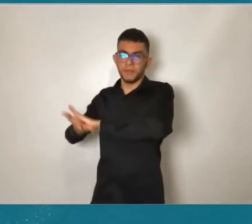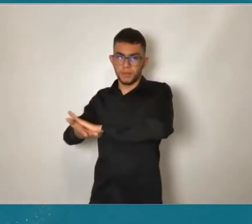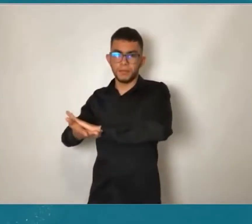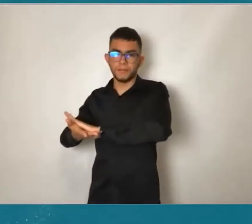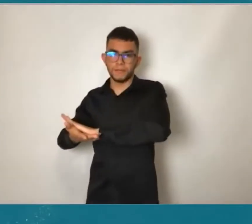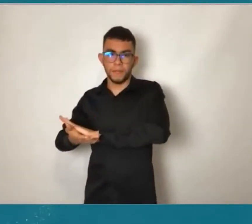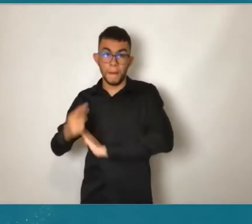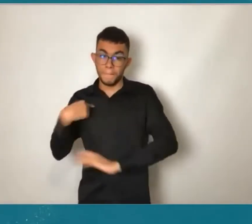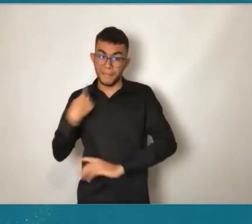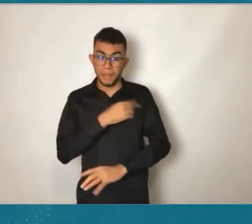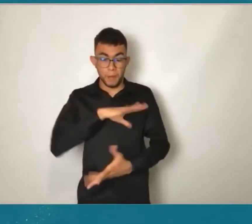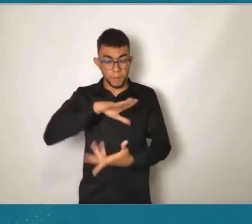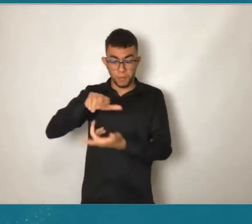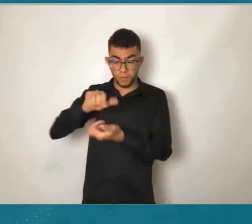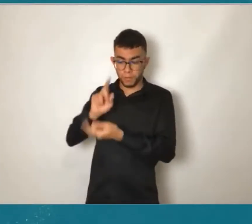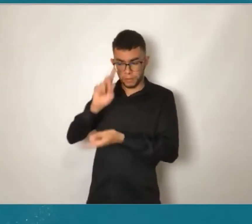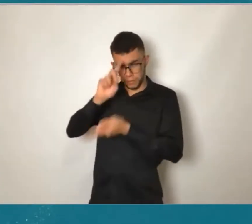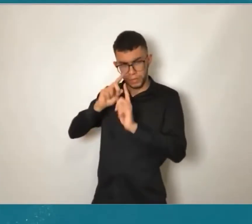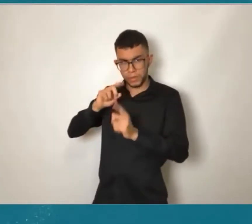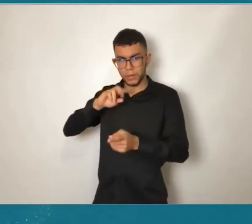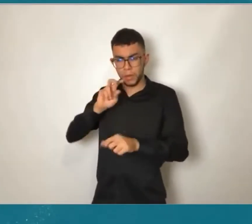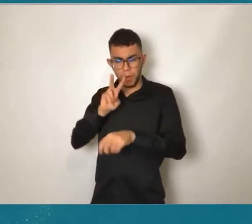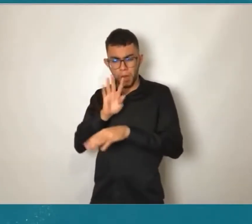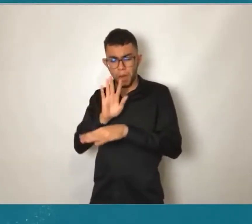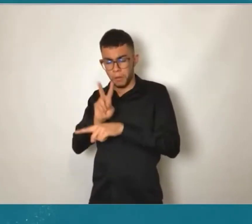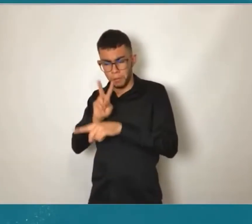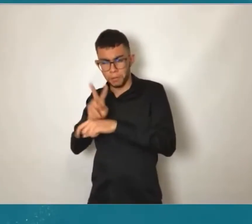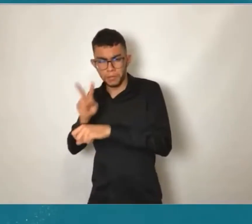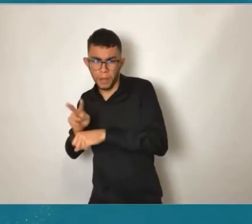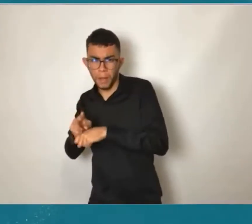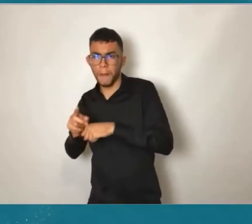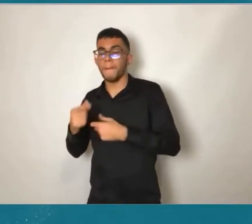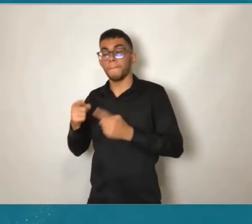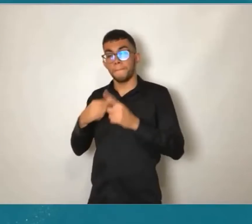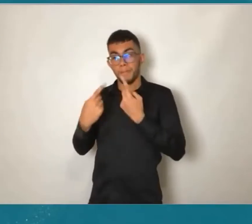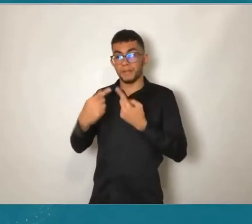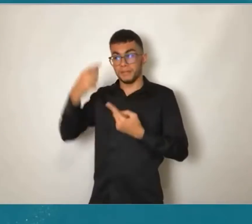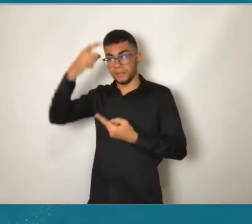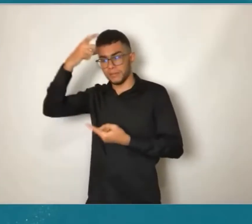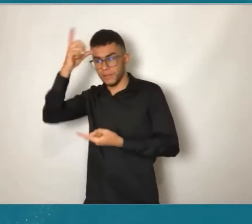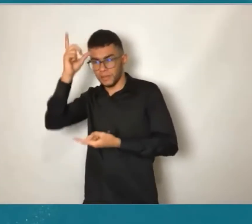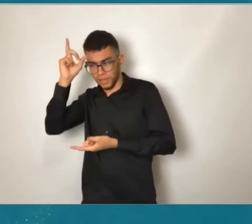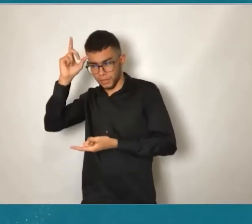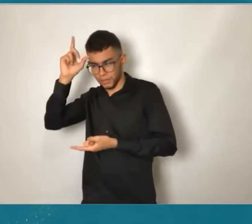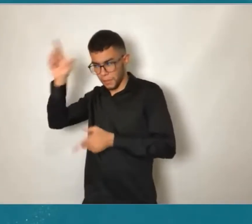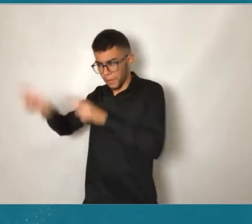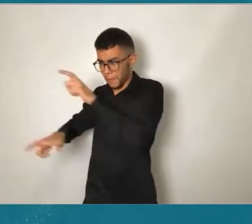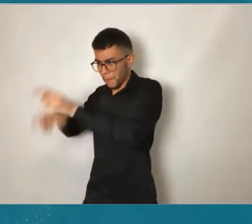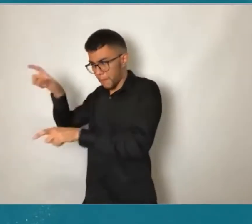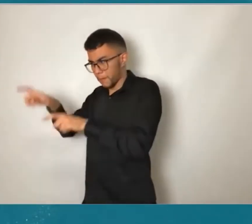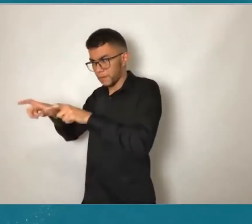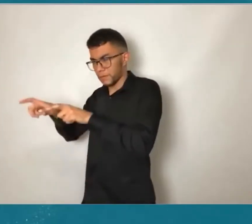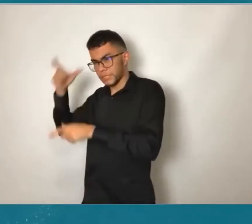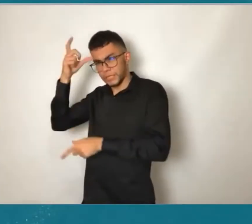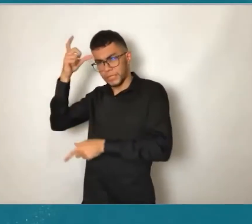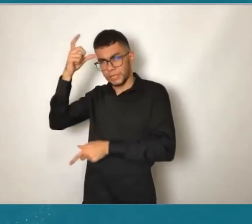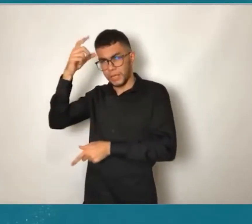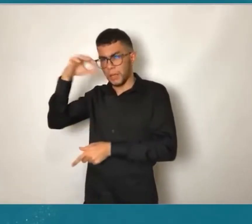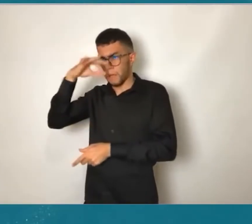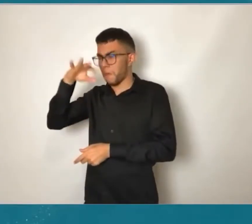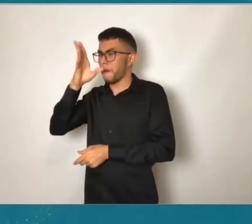Não confie no seu velho homem. Não confie na sua capacidade que você tem usado até o dia de